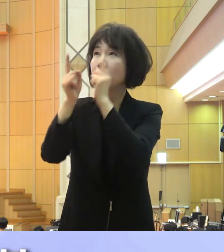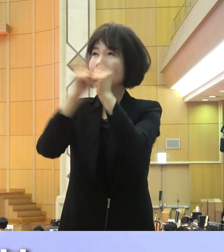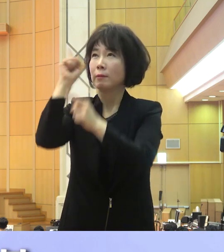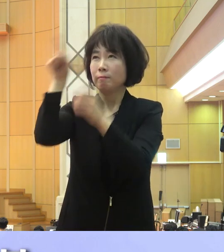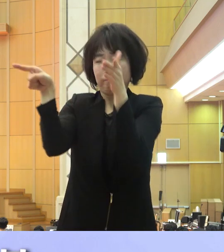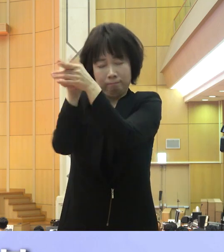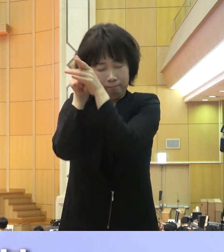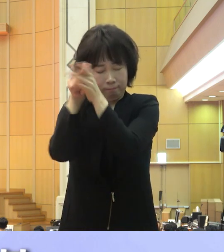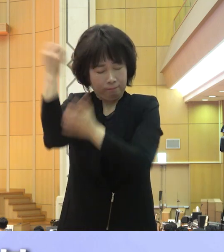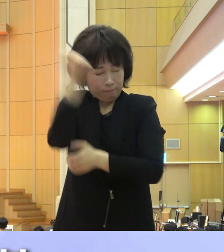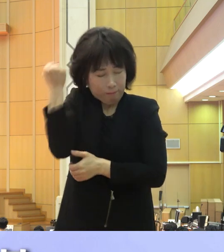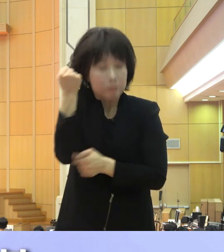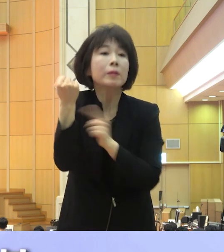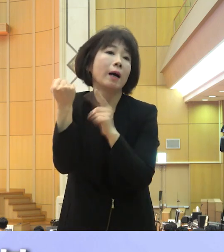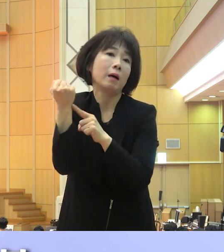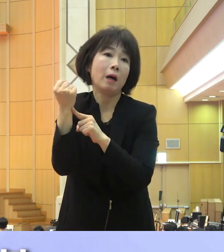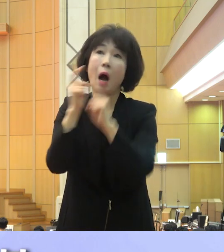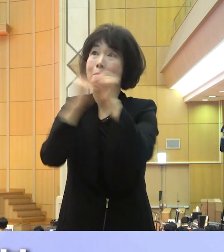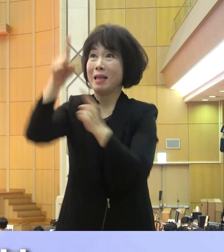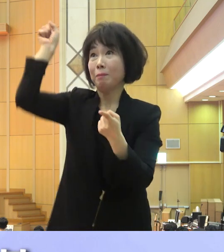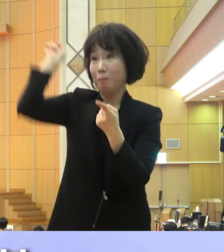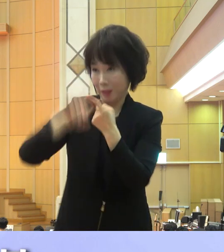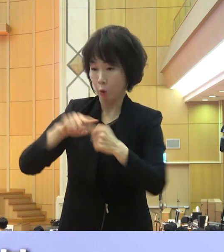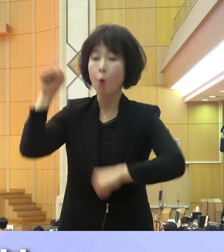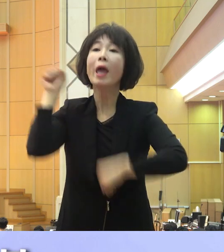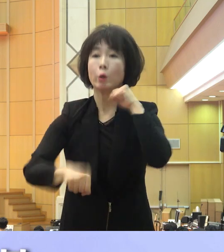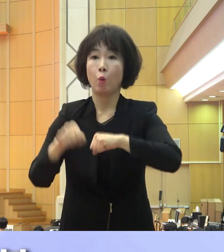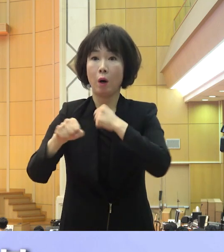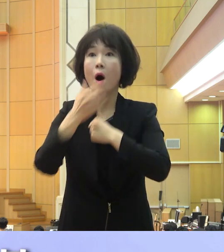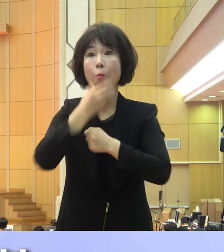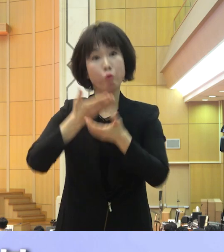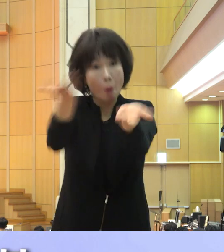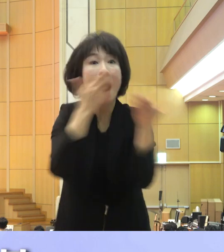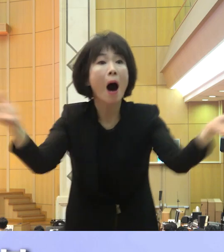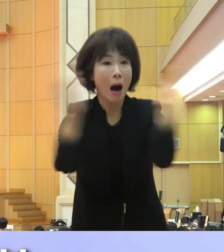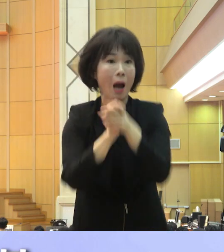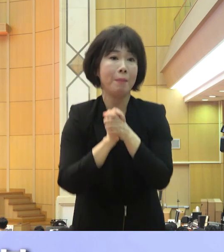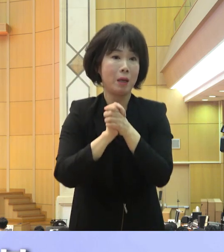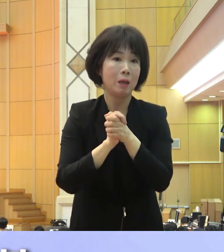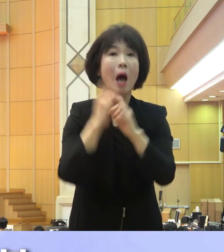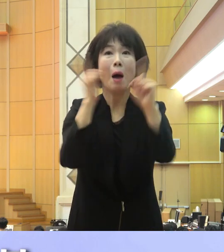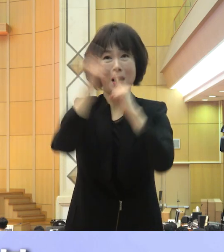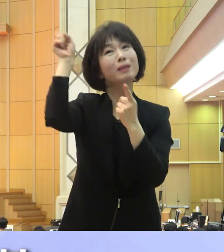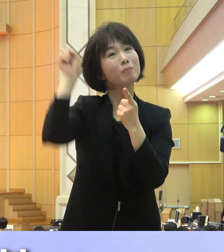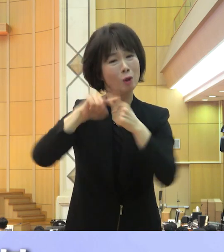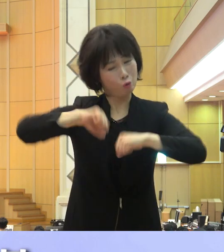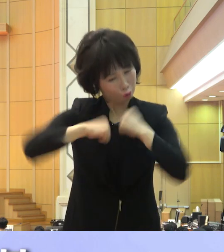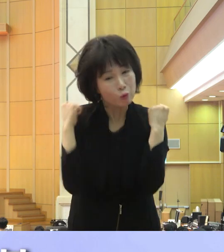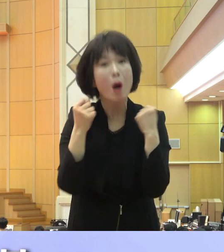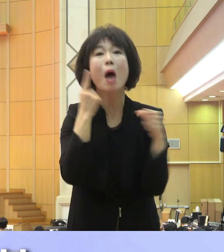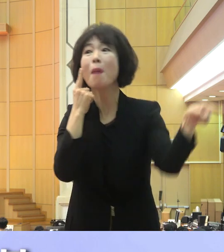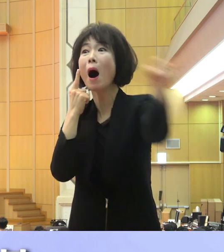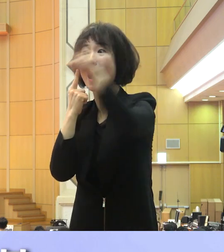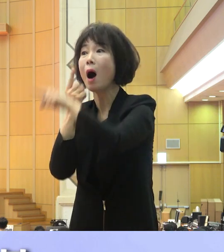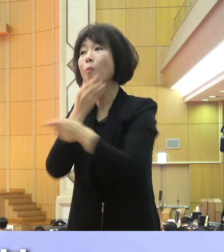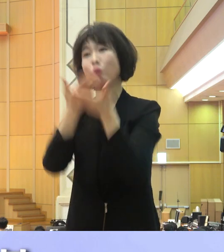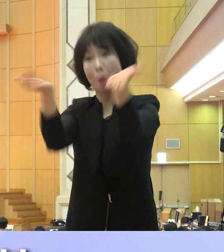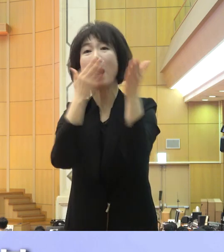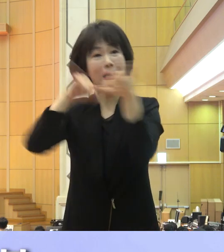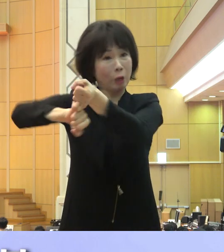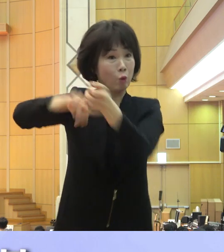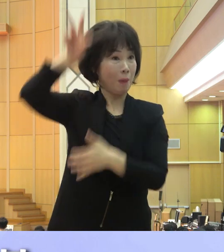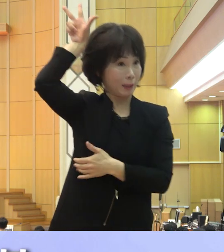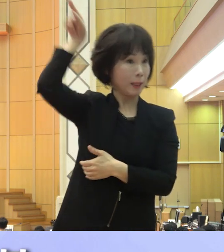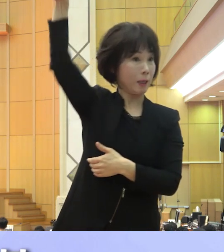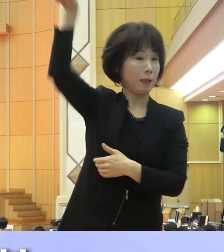그 말씀만 믿는 것입니다. 말씀대로만 행하면 내가 너에게 복 주리라. 말씀대로만 순종하면 내가 너에게 복